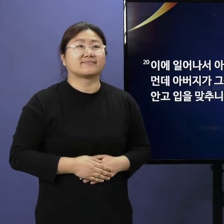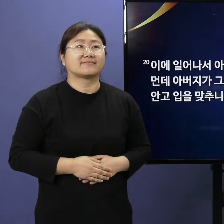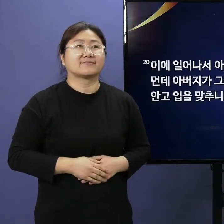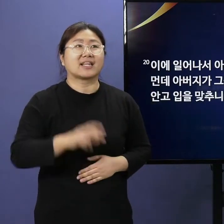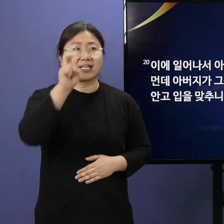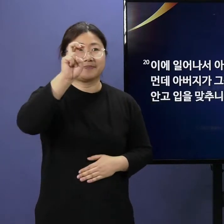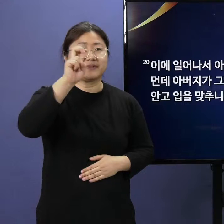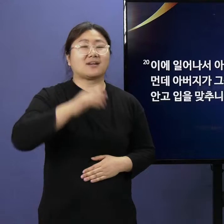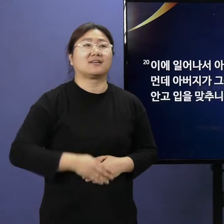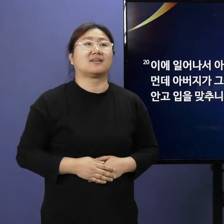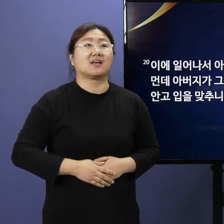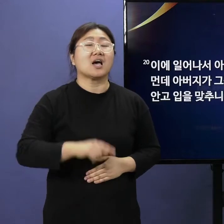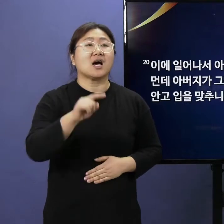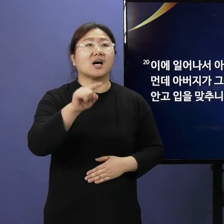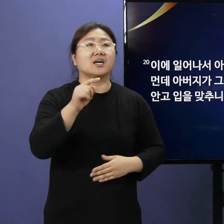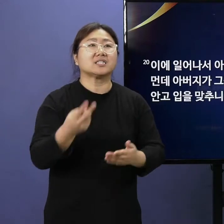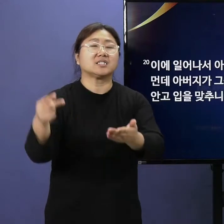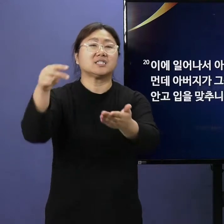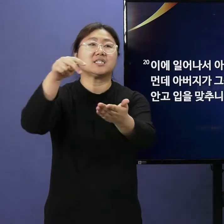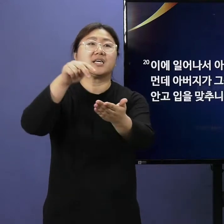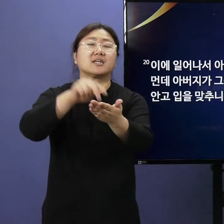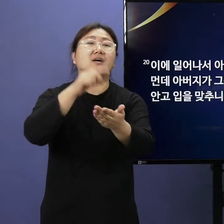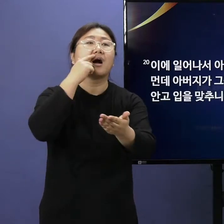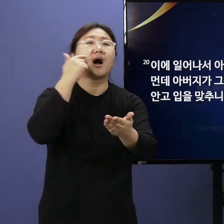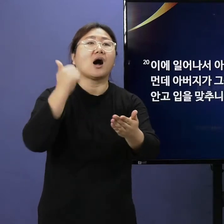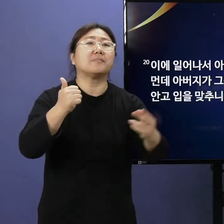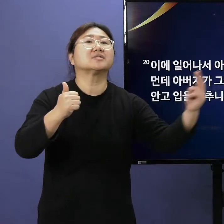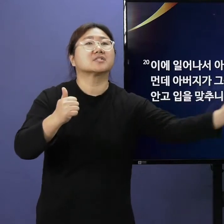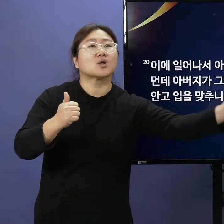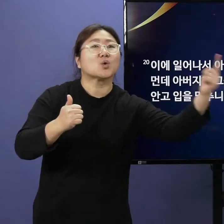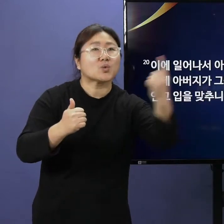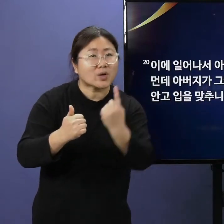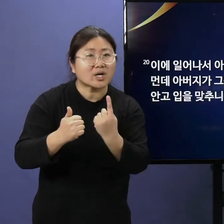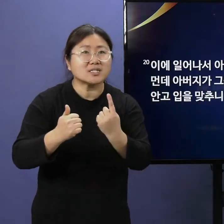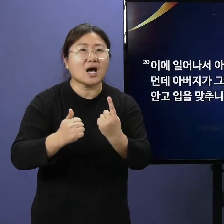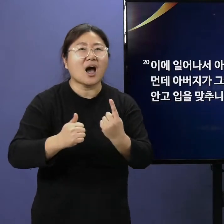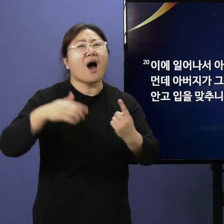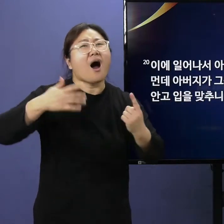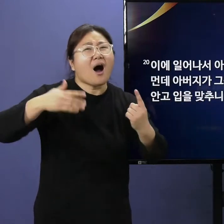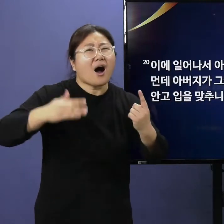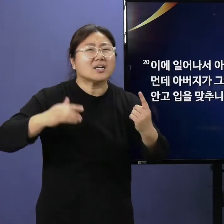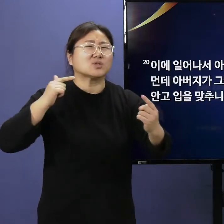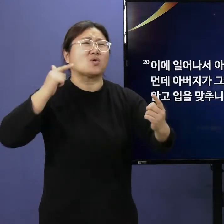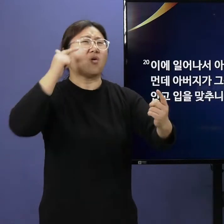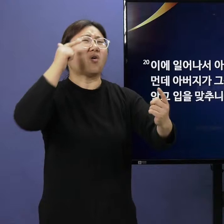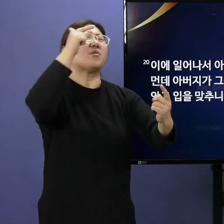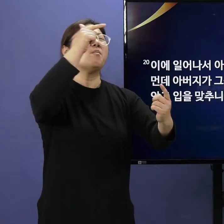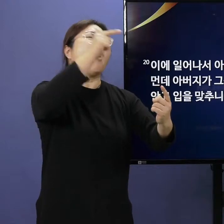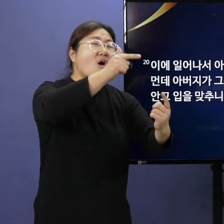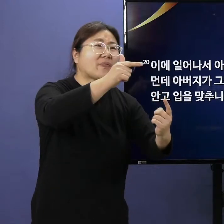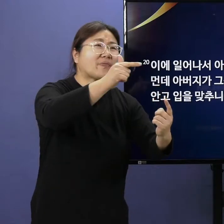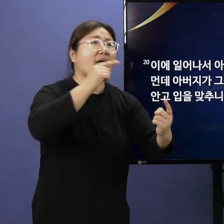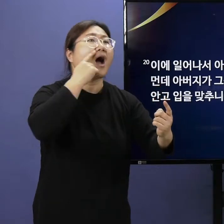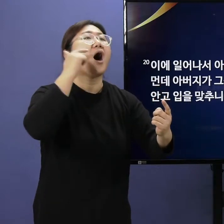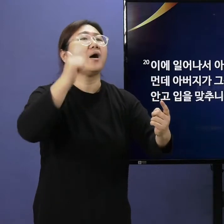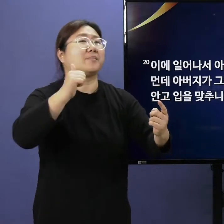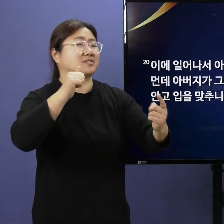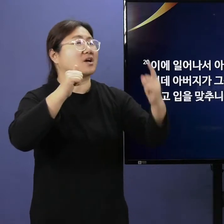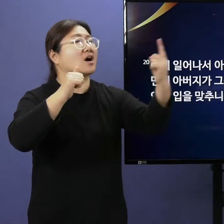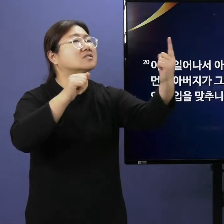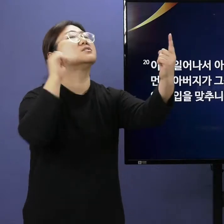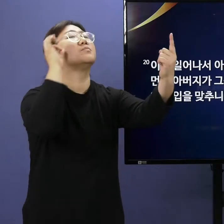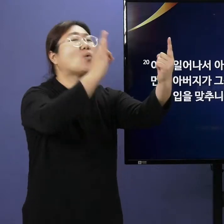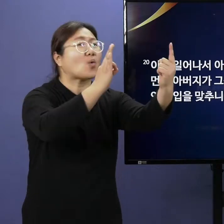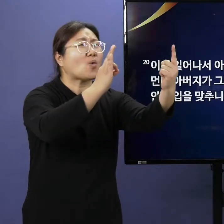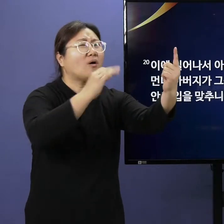20절 읽겠습니다. 이에 일어나서 아버지께로 돌아가니라. 아직도 거리가 먼데 아버지가